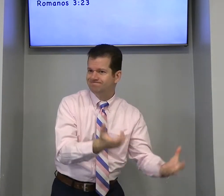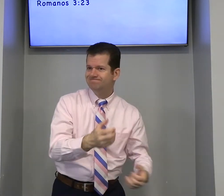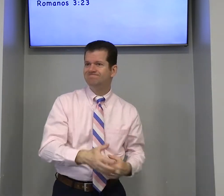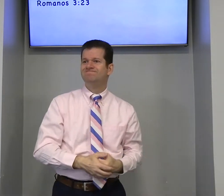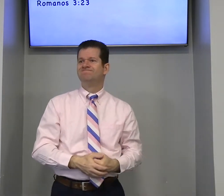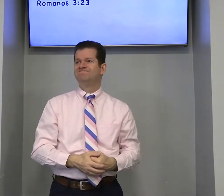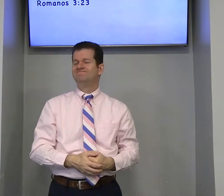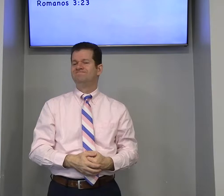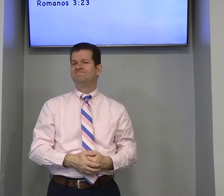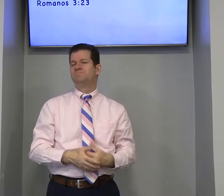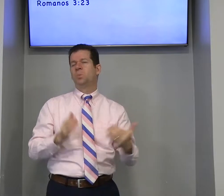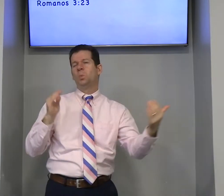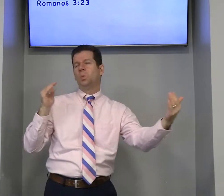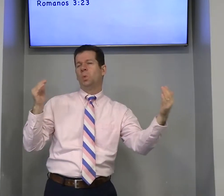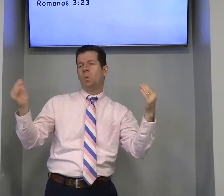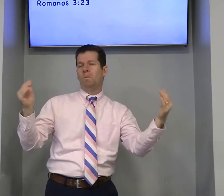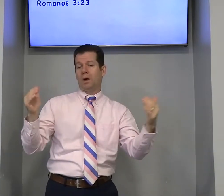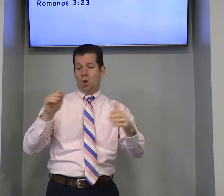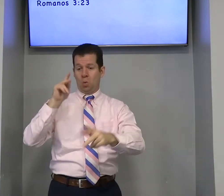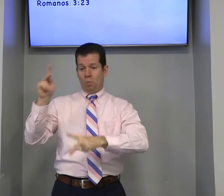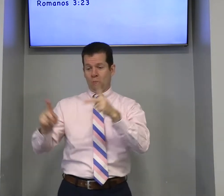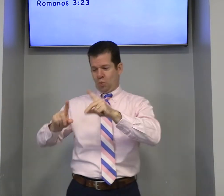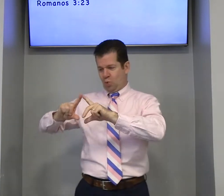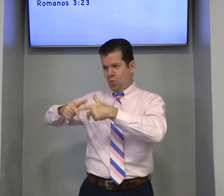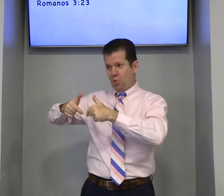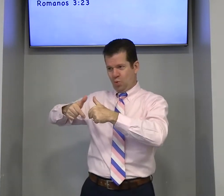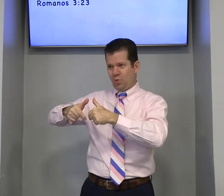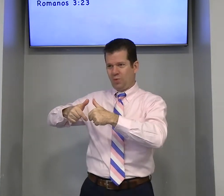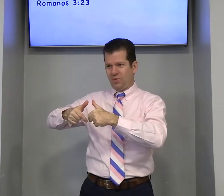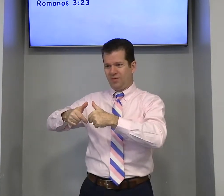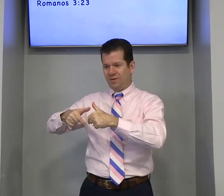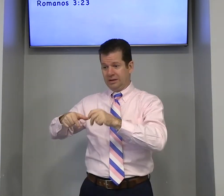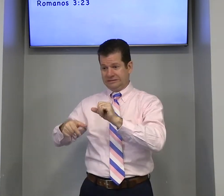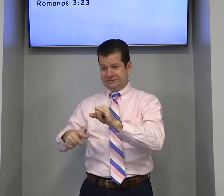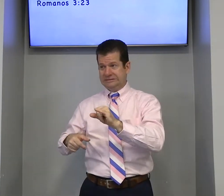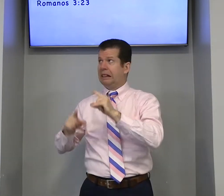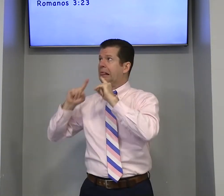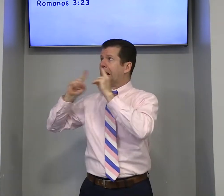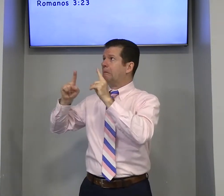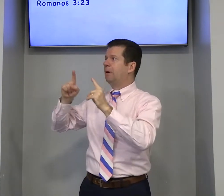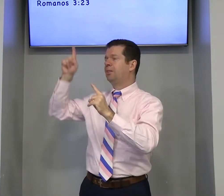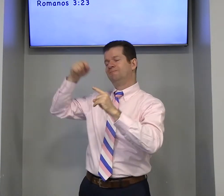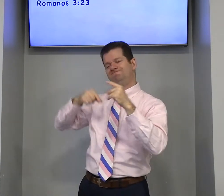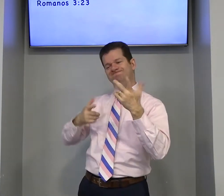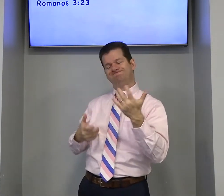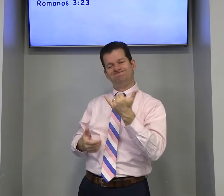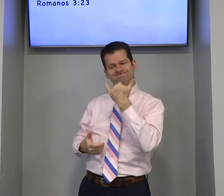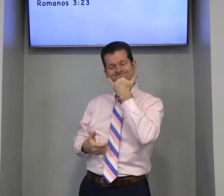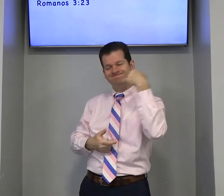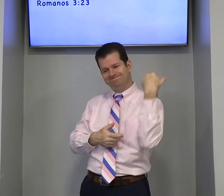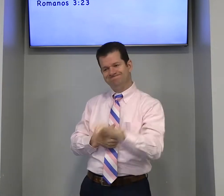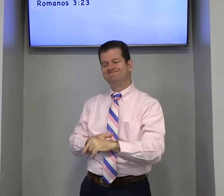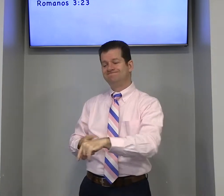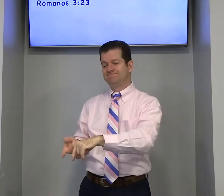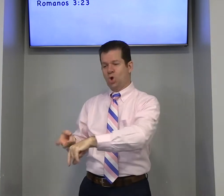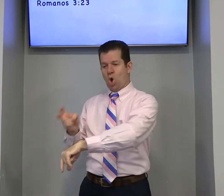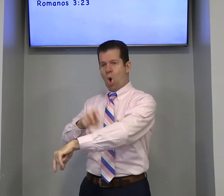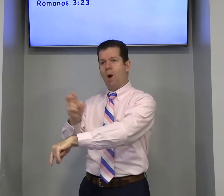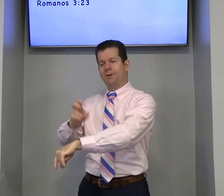é no inferno. Estou comparando o povo de Israel. Se reclamar para